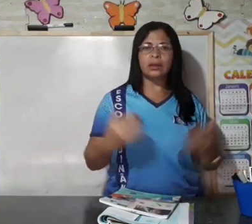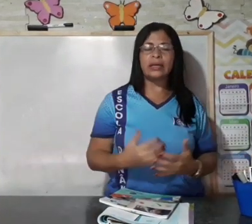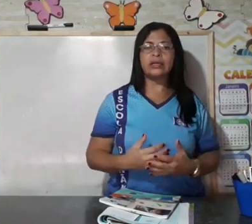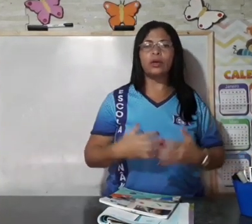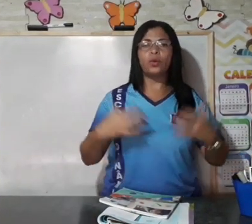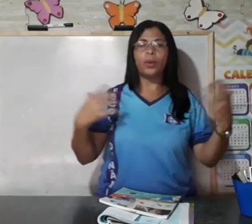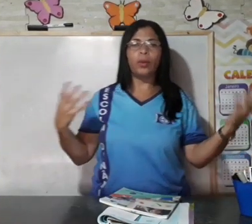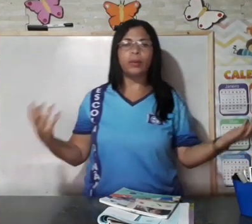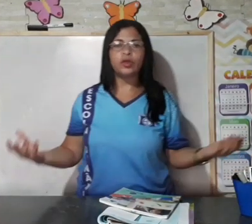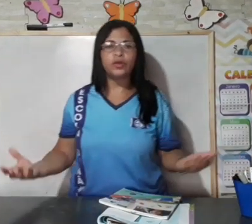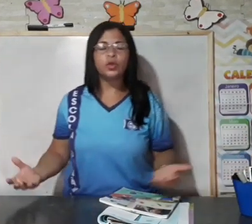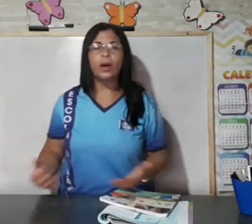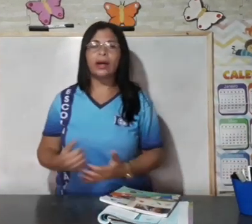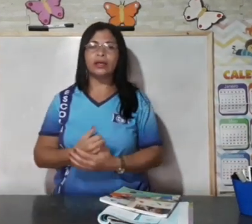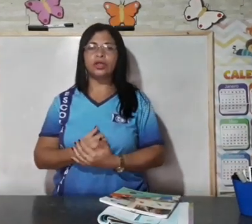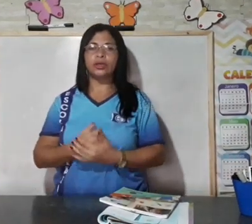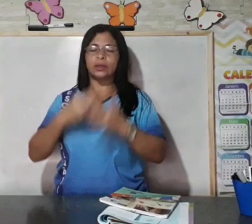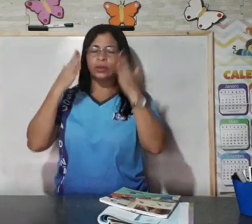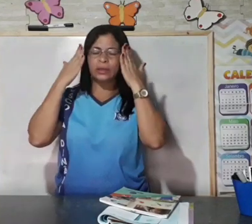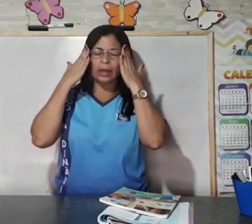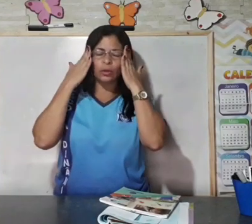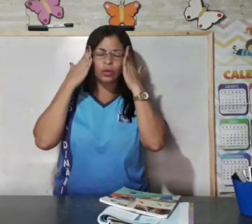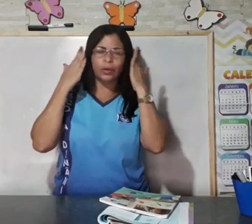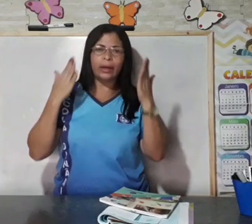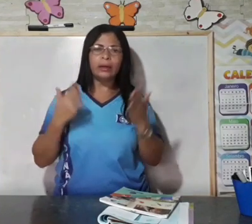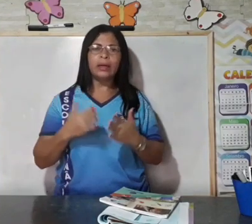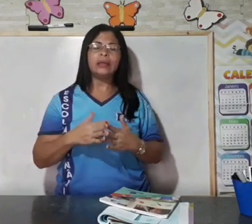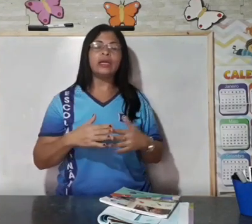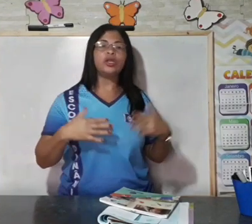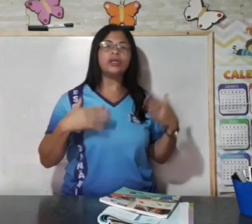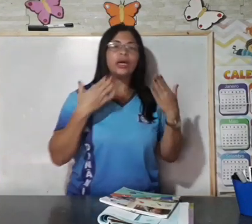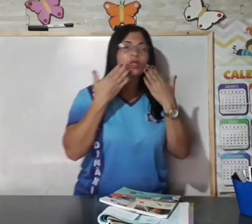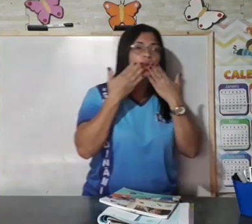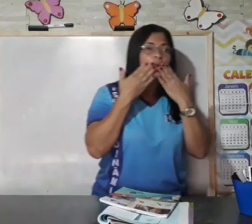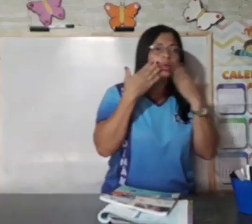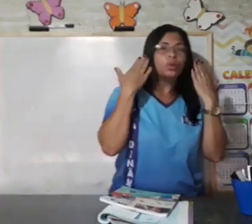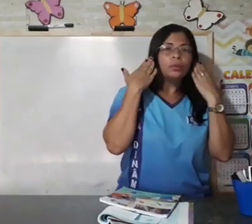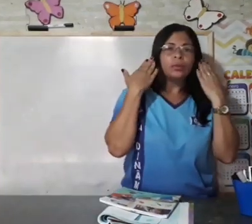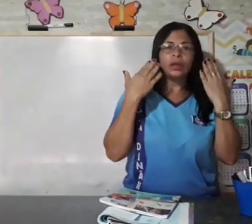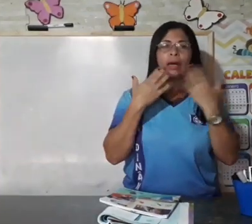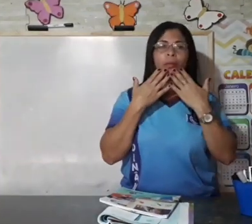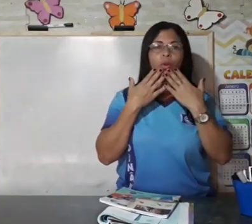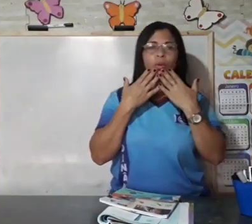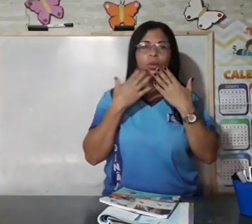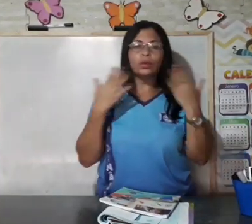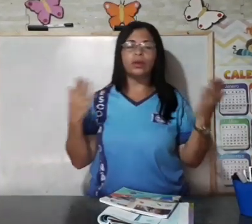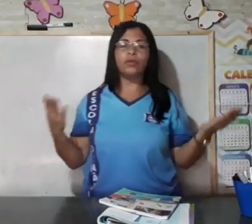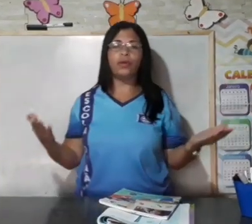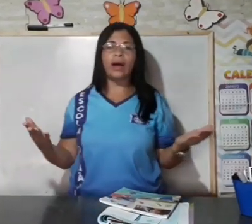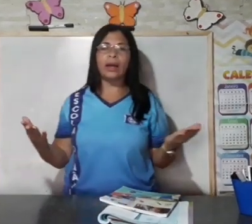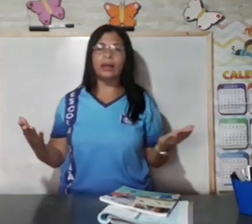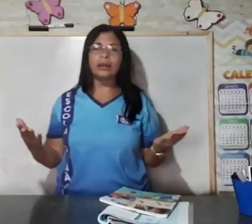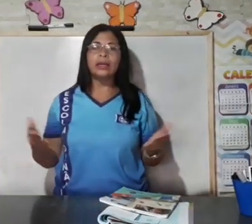nasceram com problemas visuais, que são cegos, não é? Tem gente que é surdo, que é mudo, que não fala. E